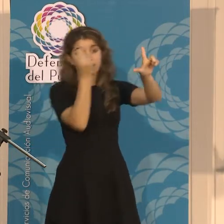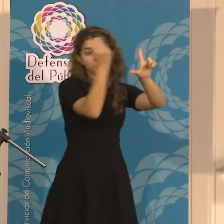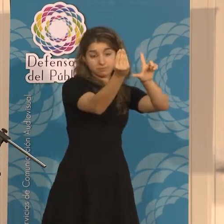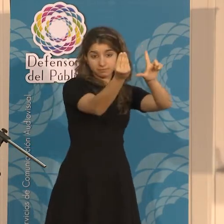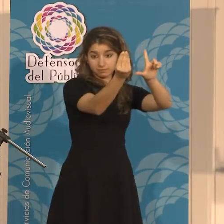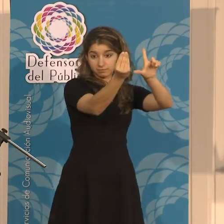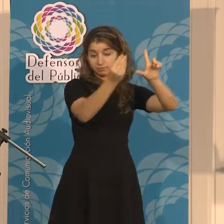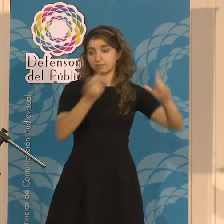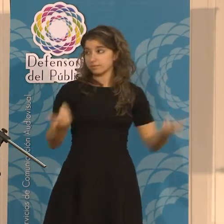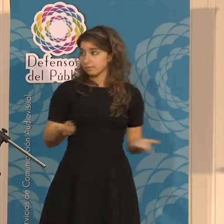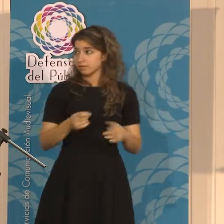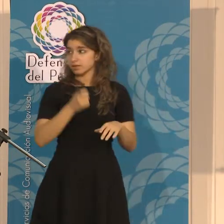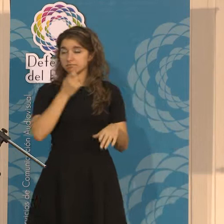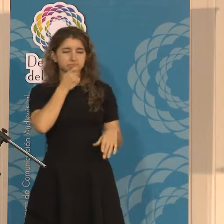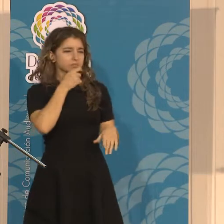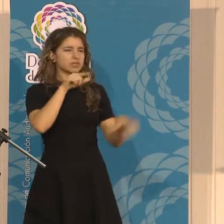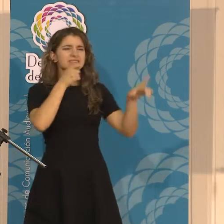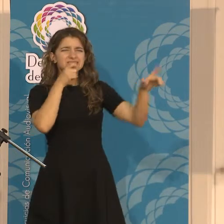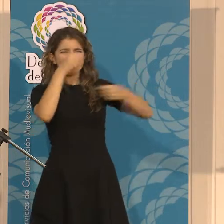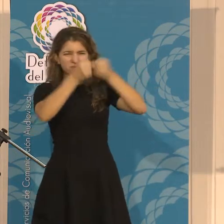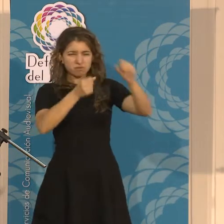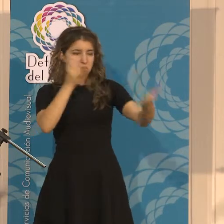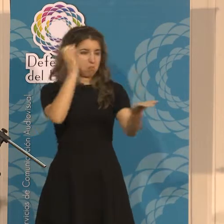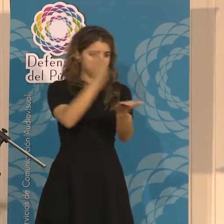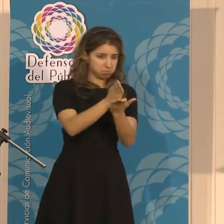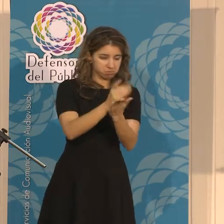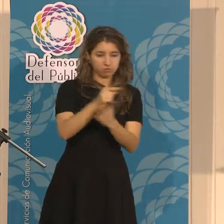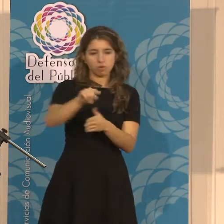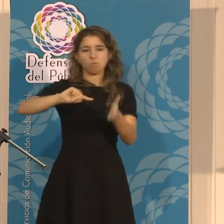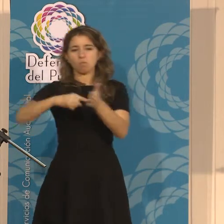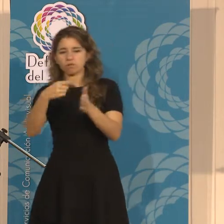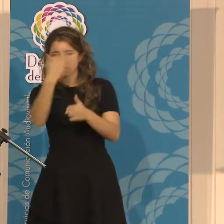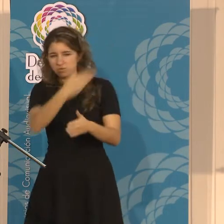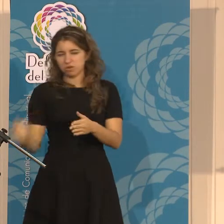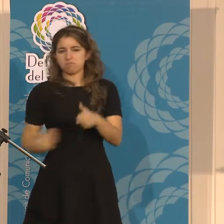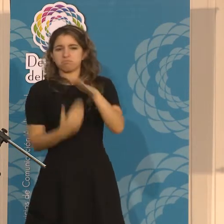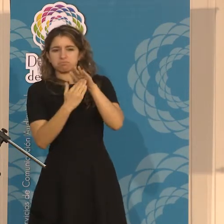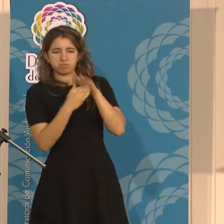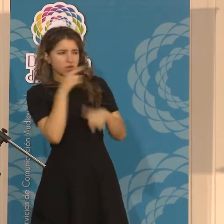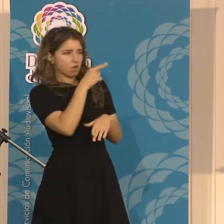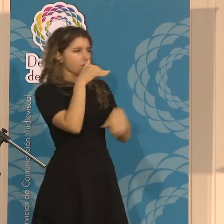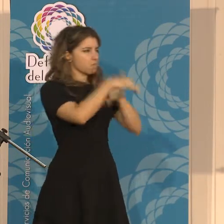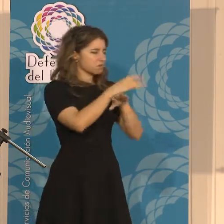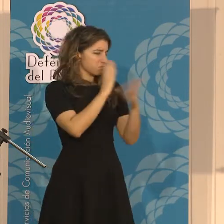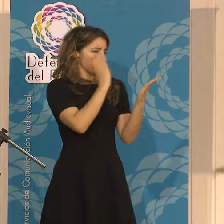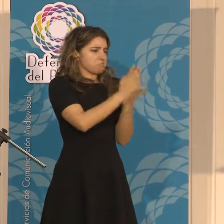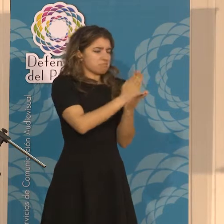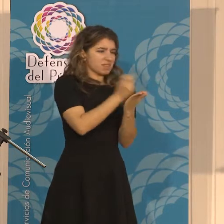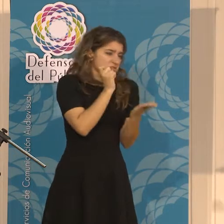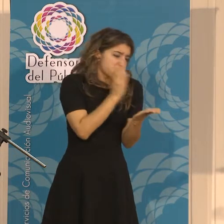yandel posadas las sanciones a los echecopar de buenos aires- difícilmente les quiten audiencias